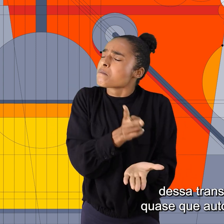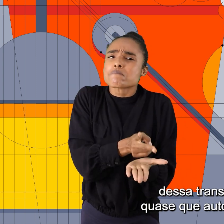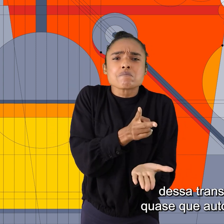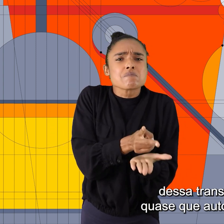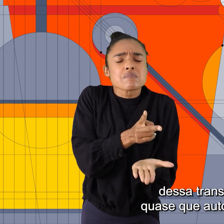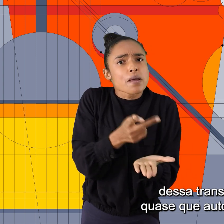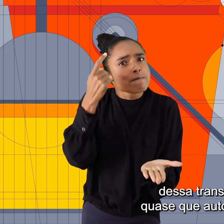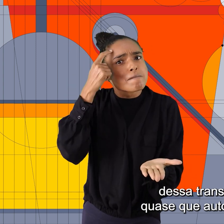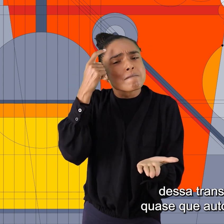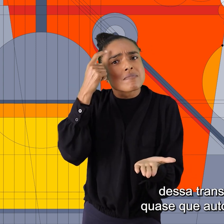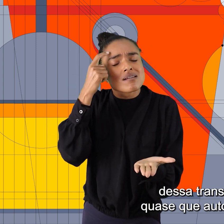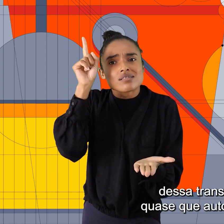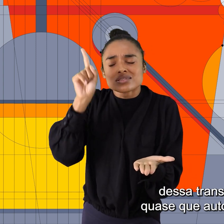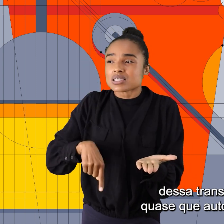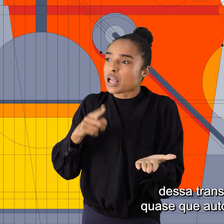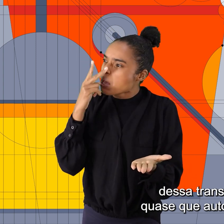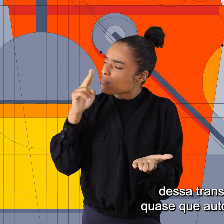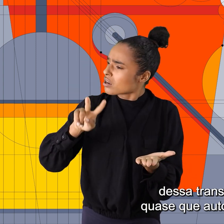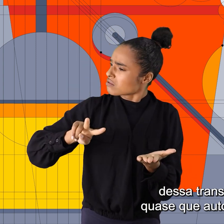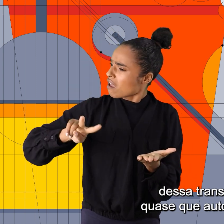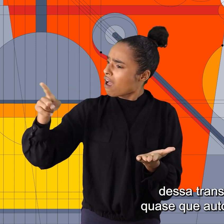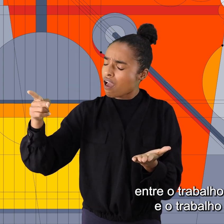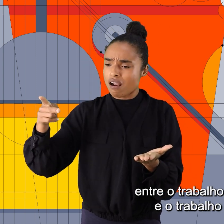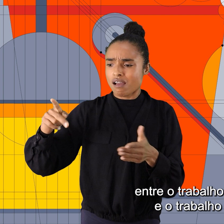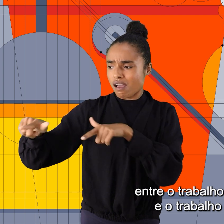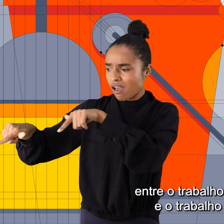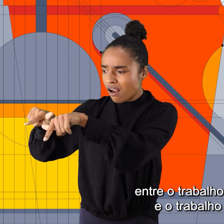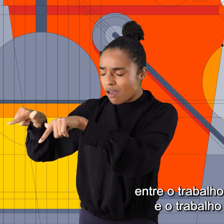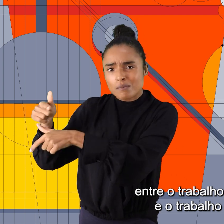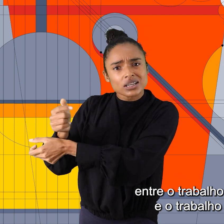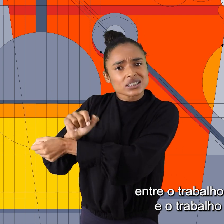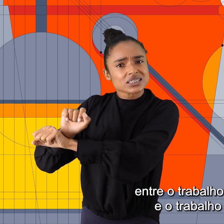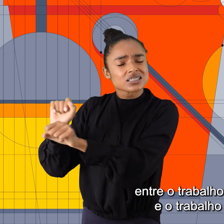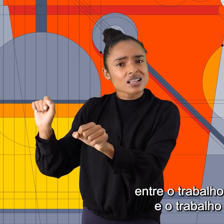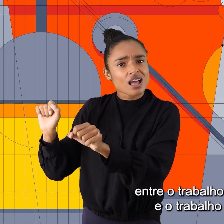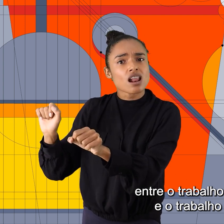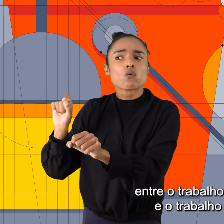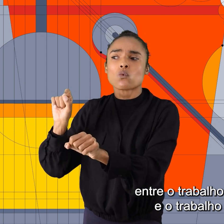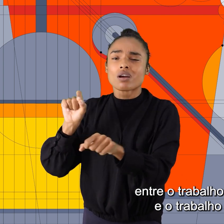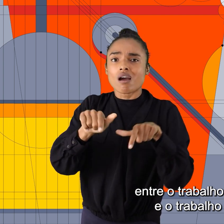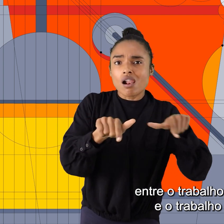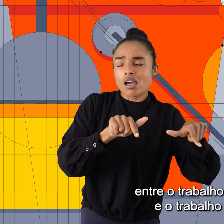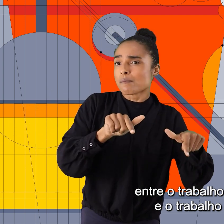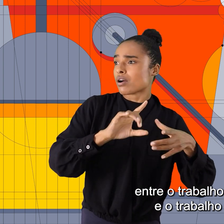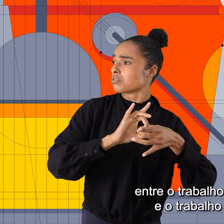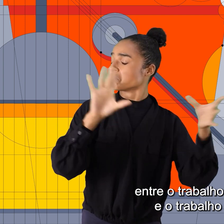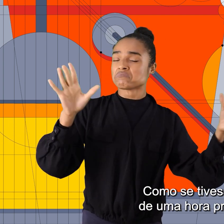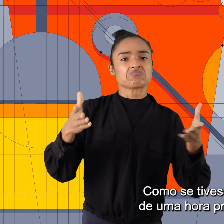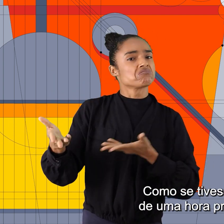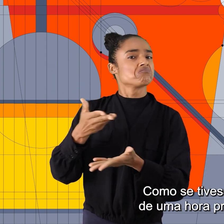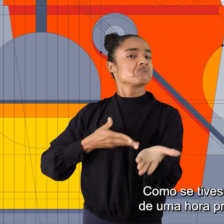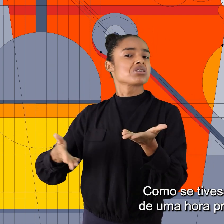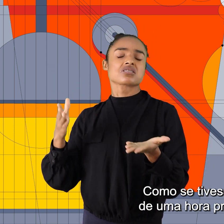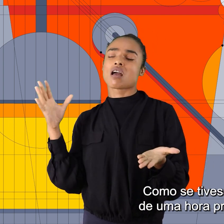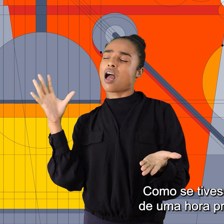dessa transição quase que automática entre o trabalho escravo e o trabalho livre. Como